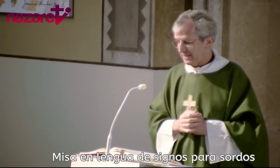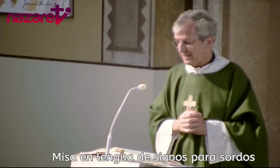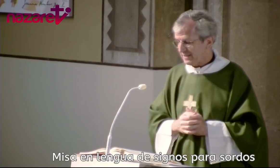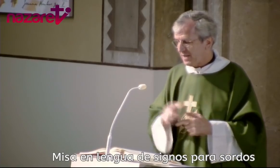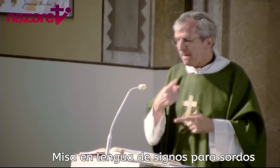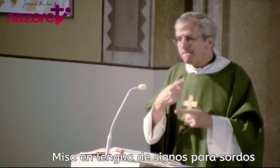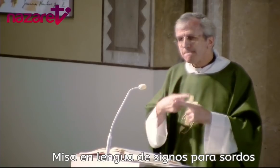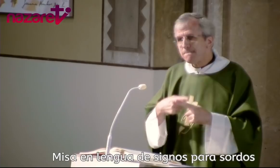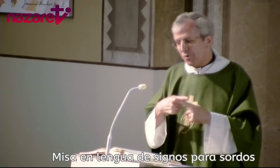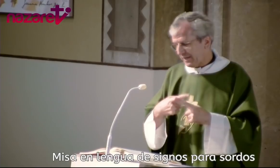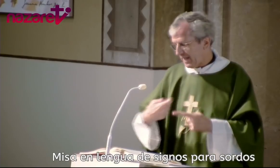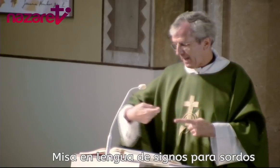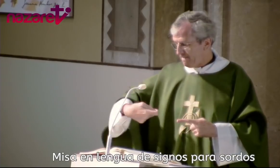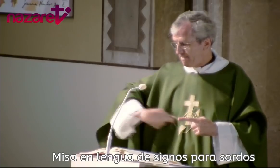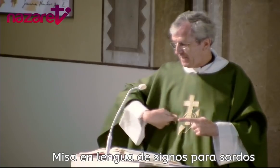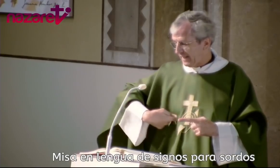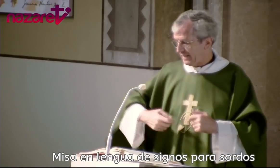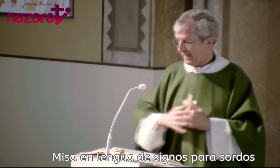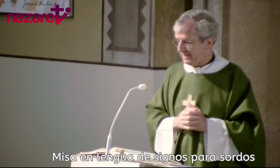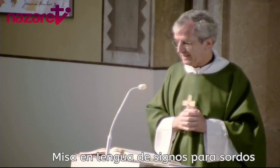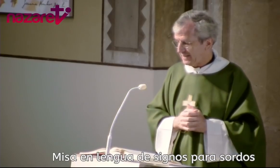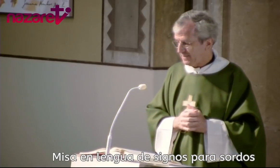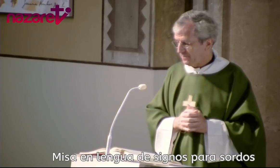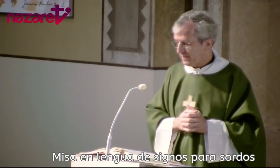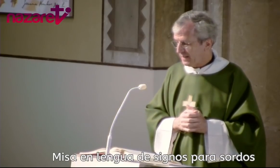Hipócritas, ¿por qué me tentáis?